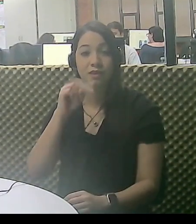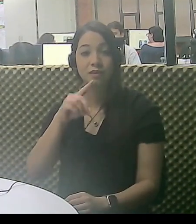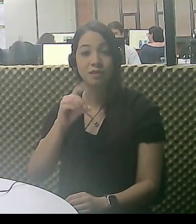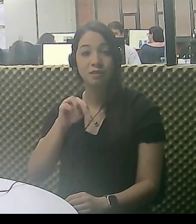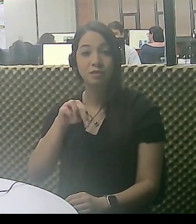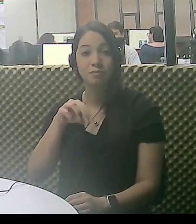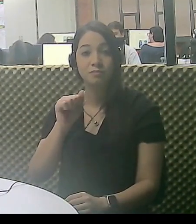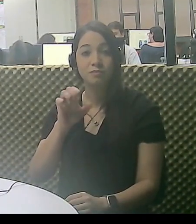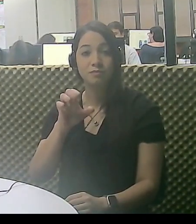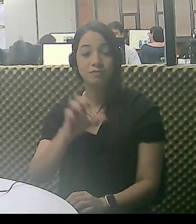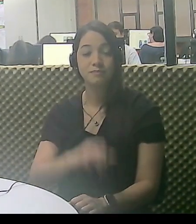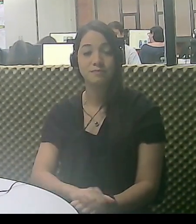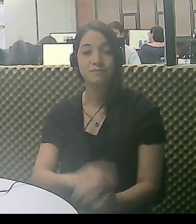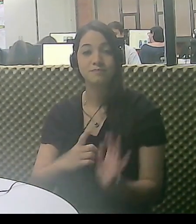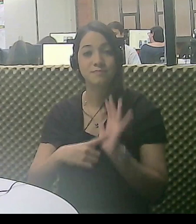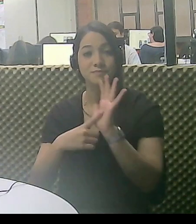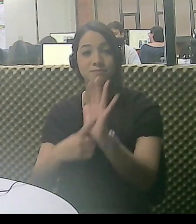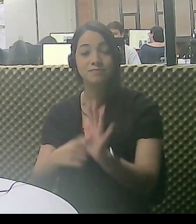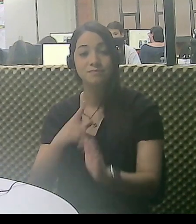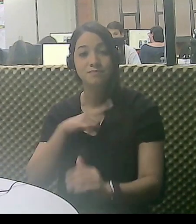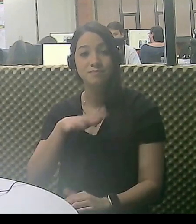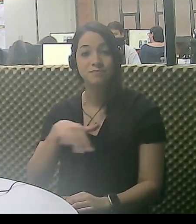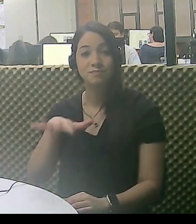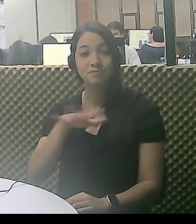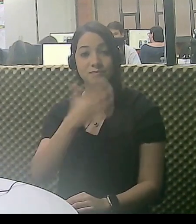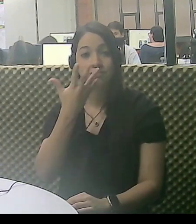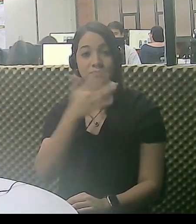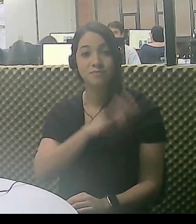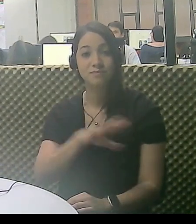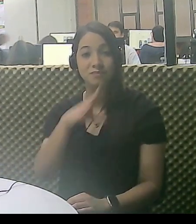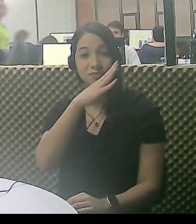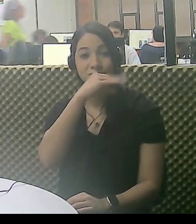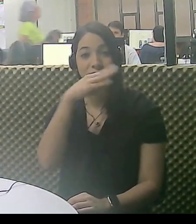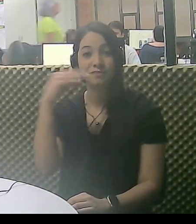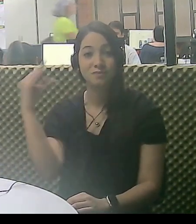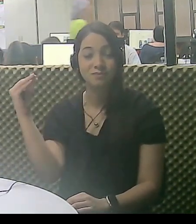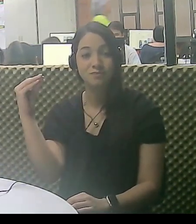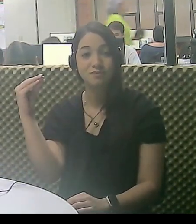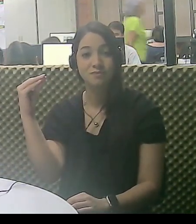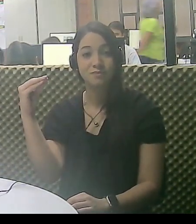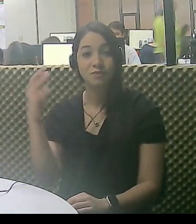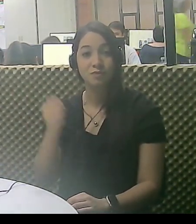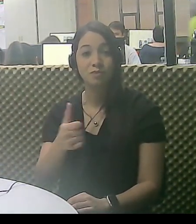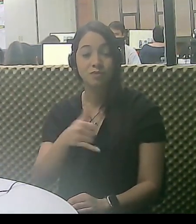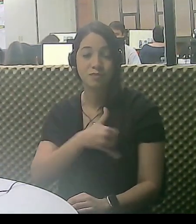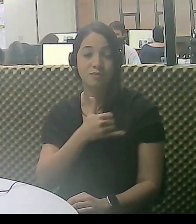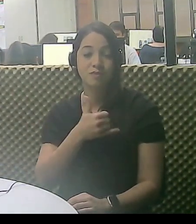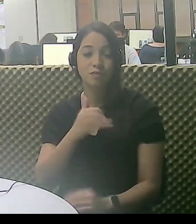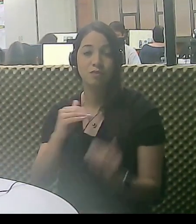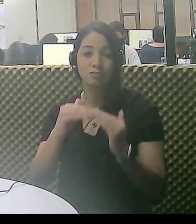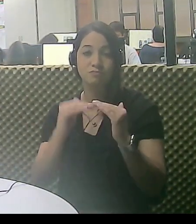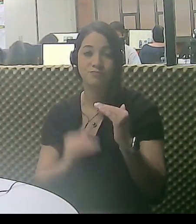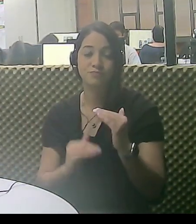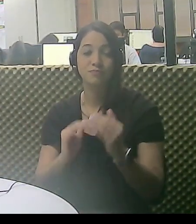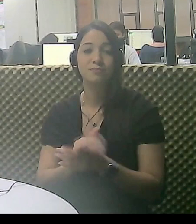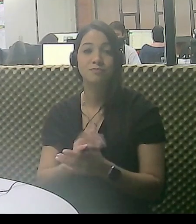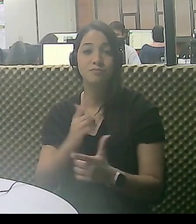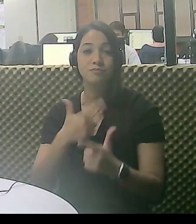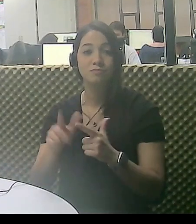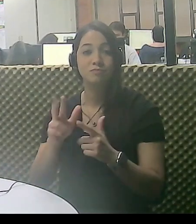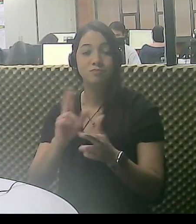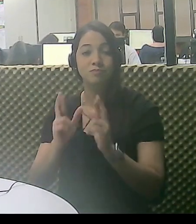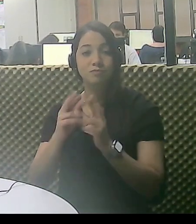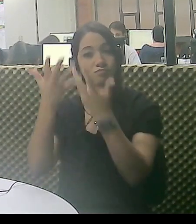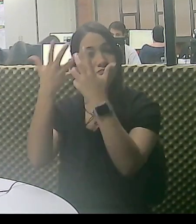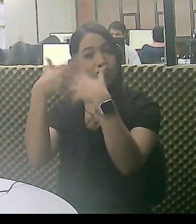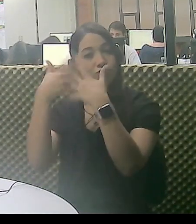Esgoto, DEMAI. A mostra serviu como espaço para crianças e adolescentes, mesmo com pouca idade, refletirem sobre soluções para o tema